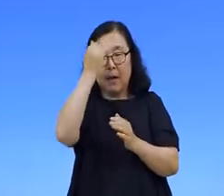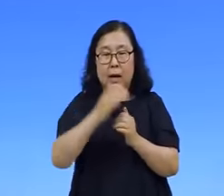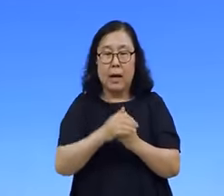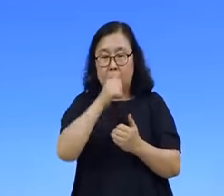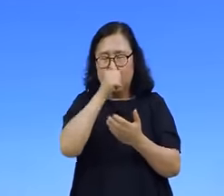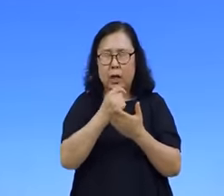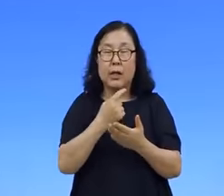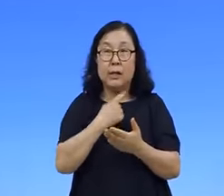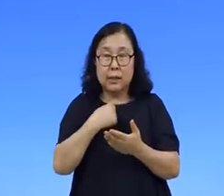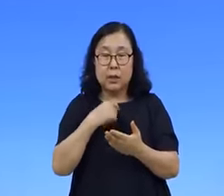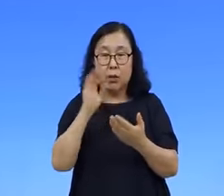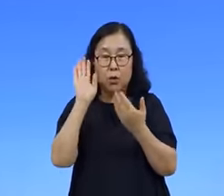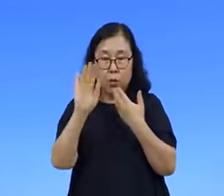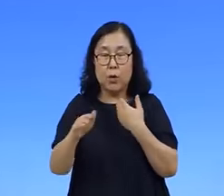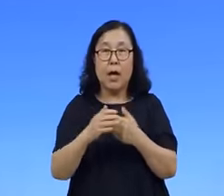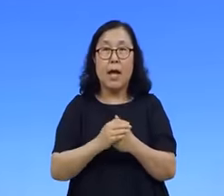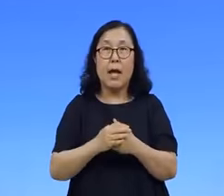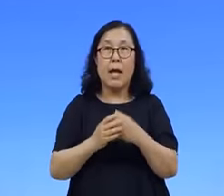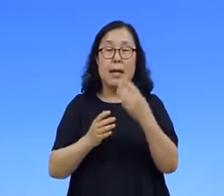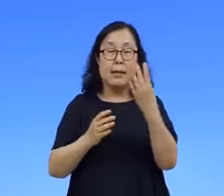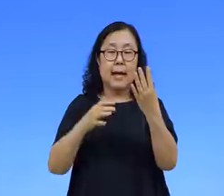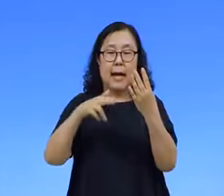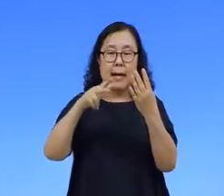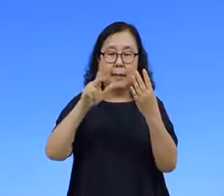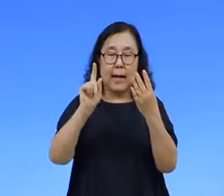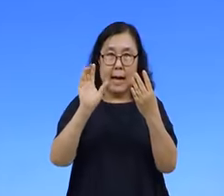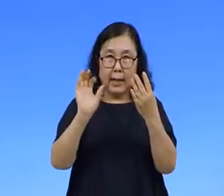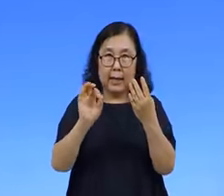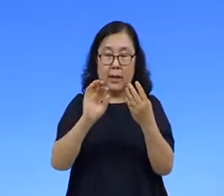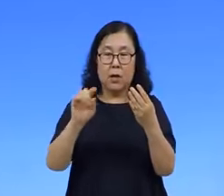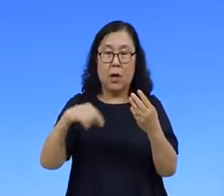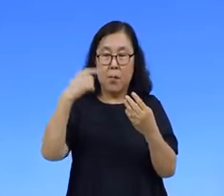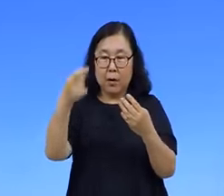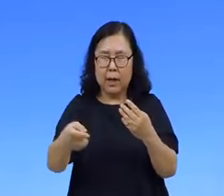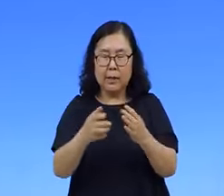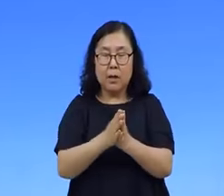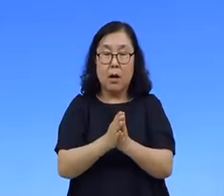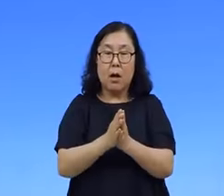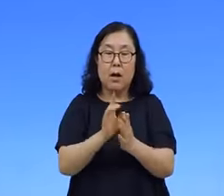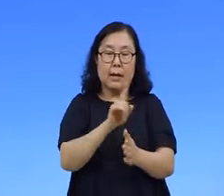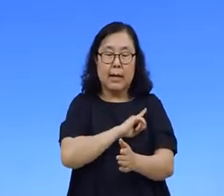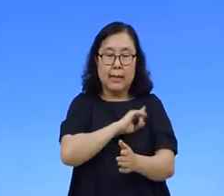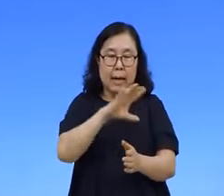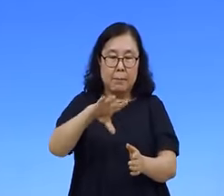넘어가 3장에서 그런 일이 일어나고 4장으로 늘어나 가장 먼저 나오는